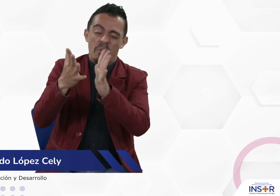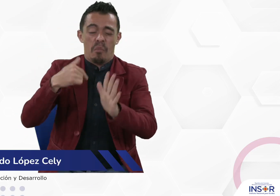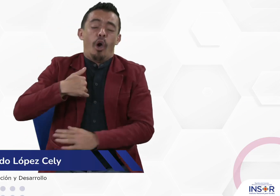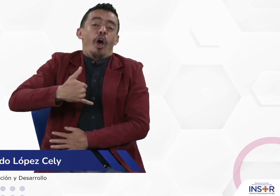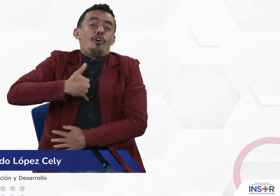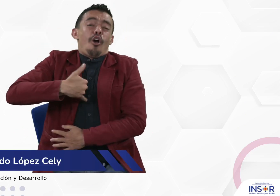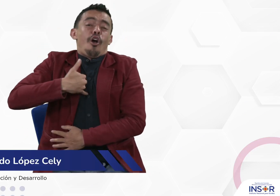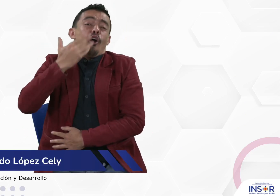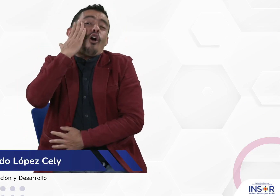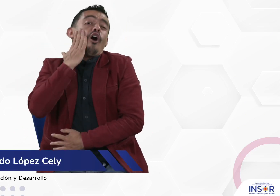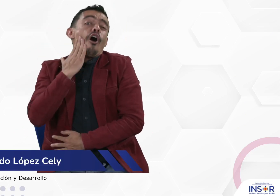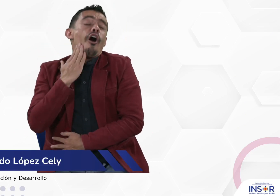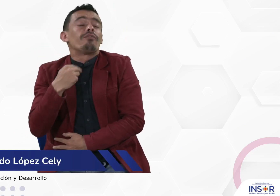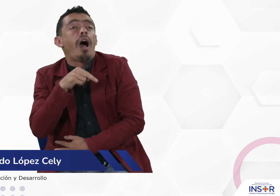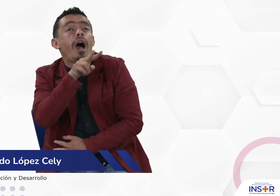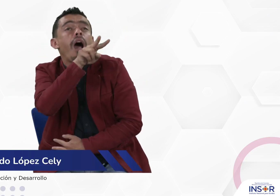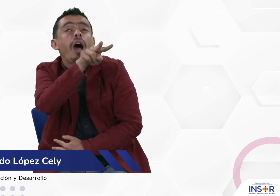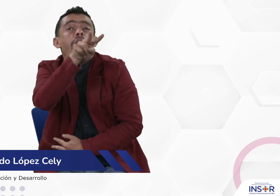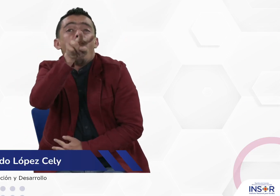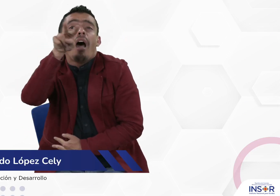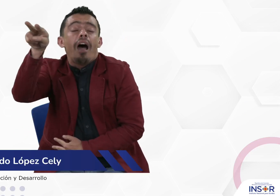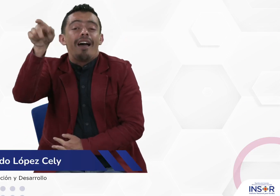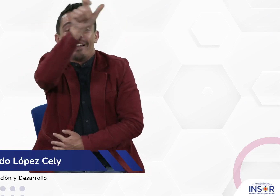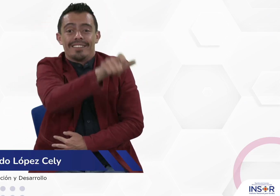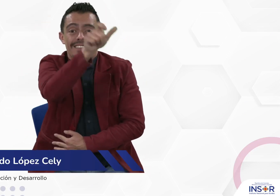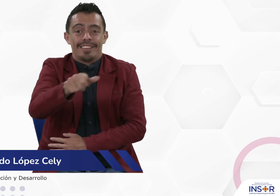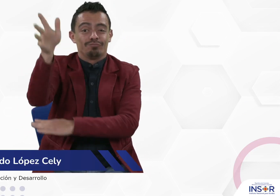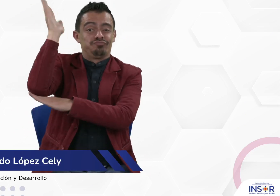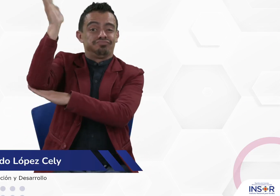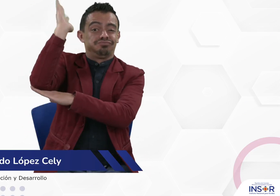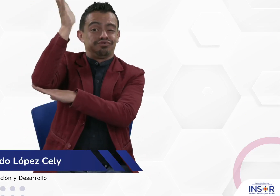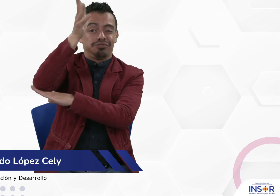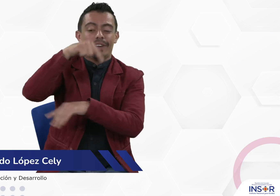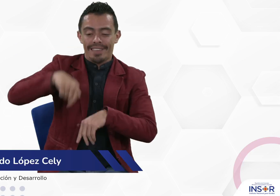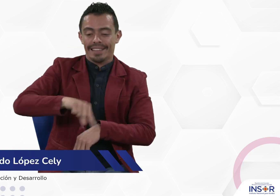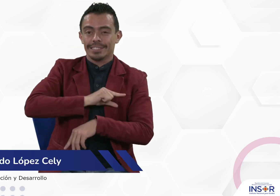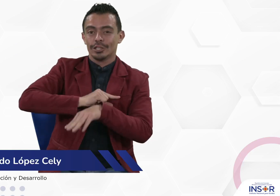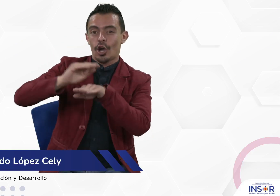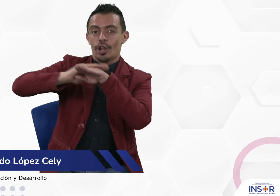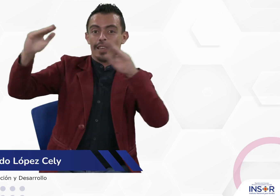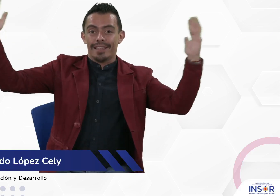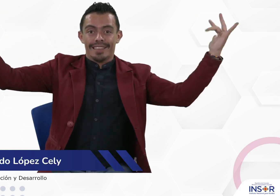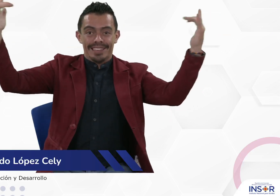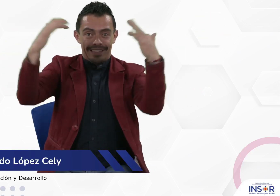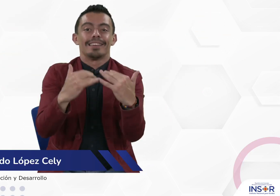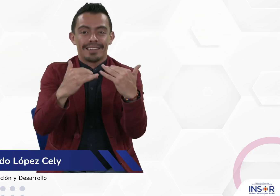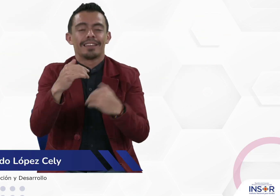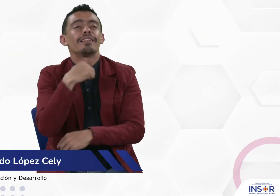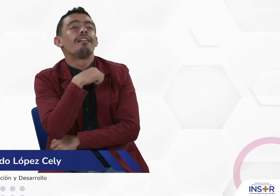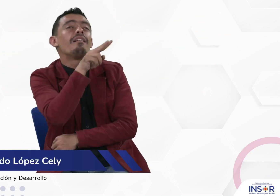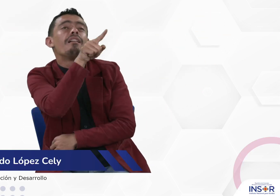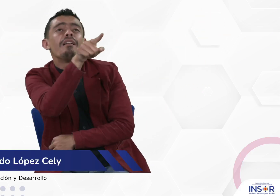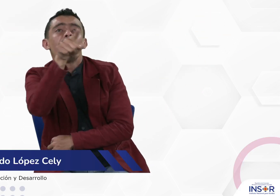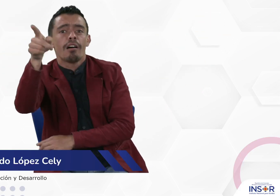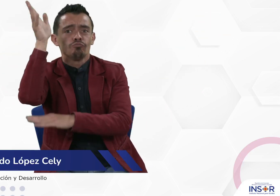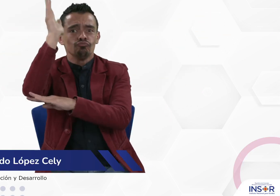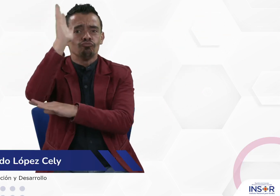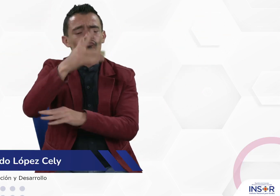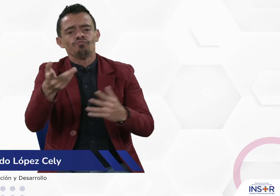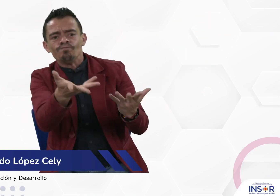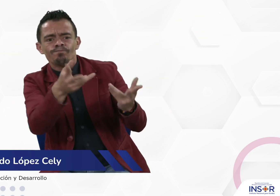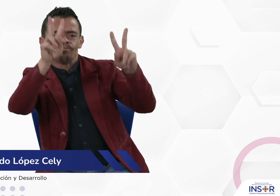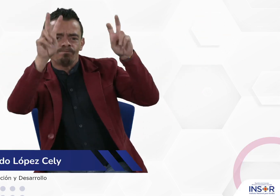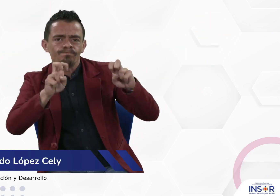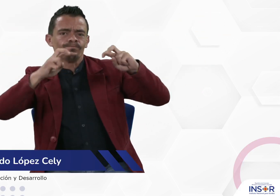pasado cuando yo era joven, hace unos 15, 20 años, y veía personas del INSOR en diferentes